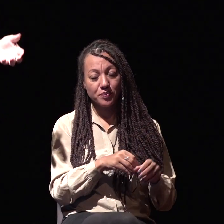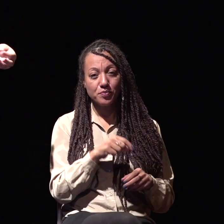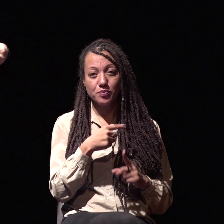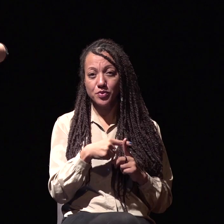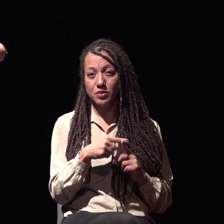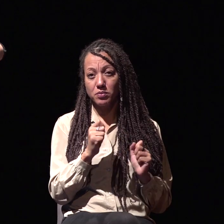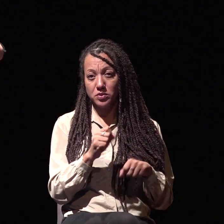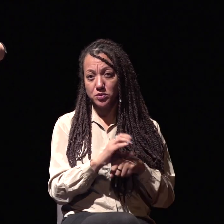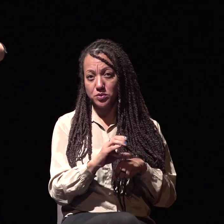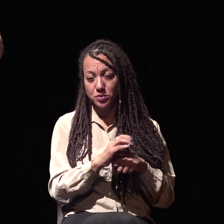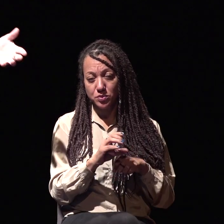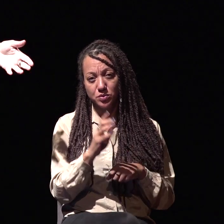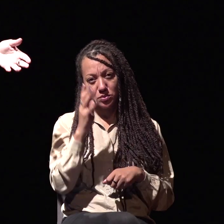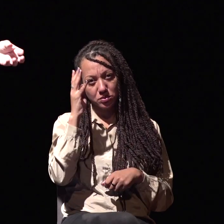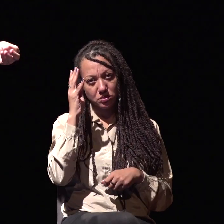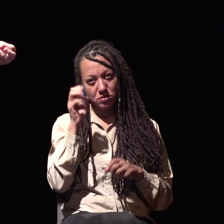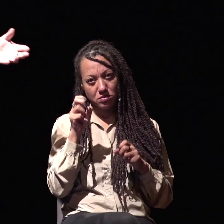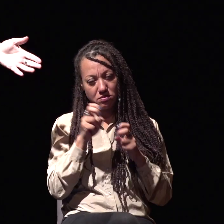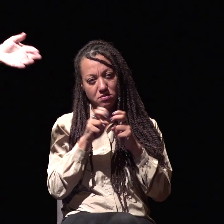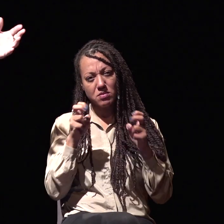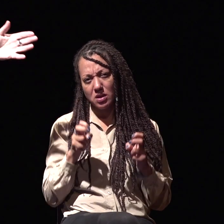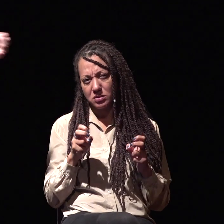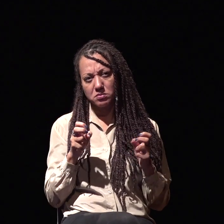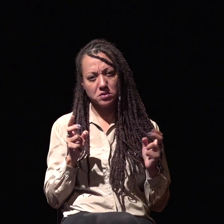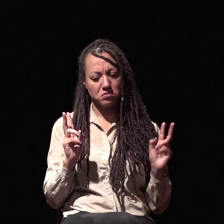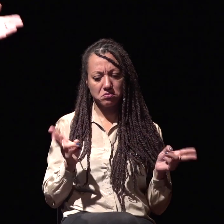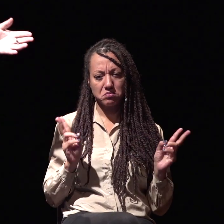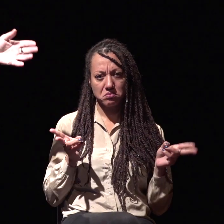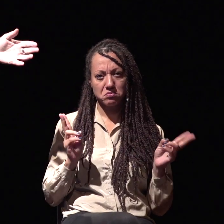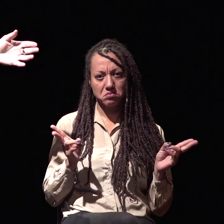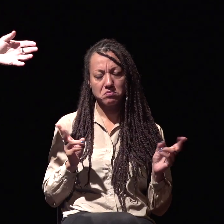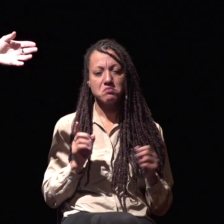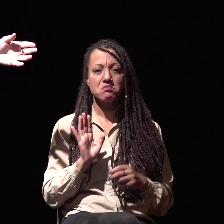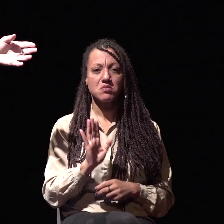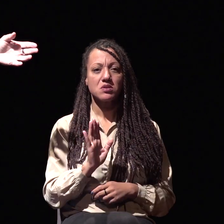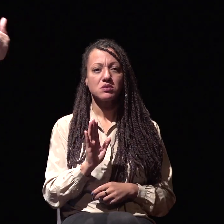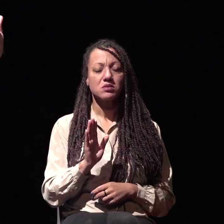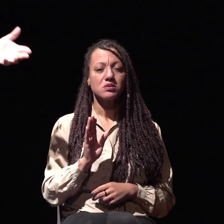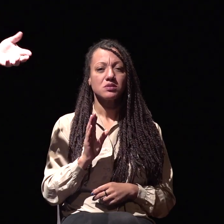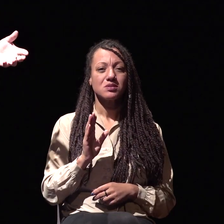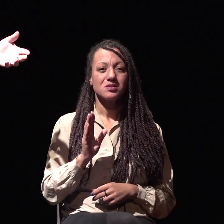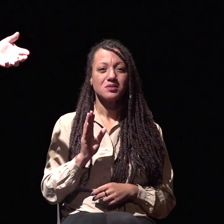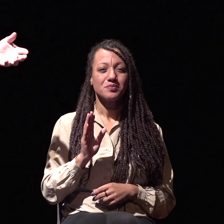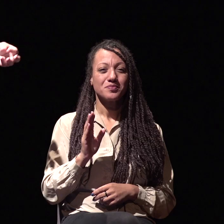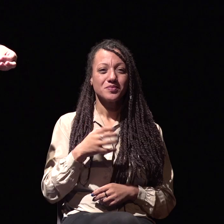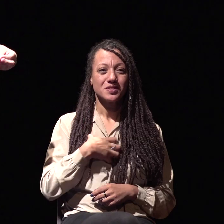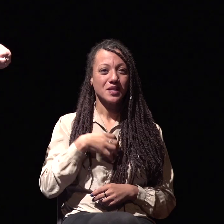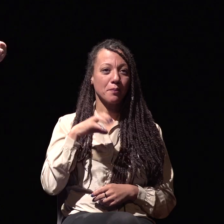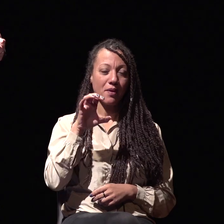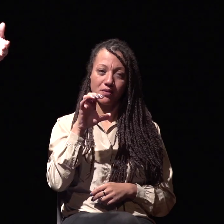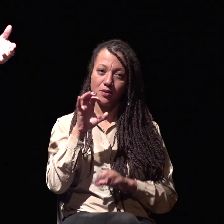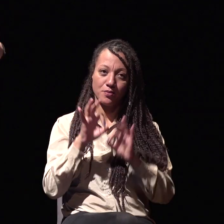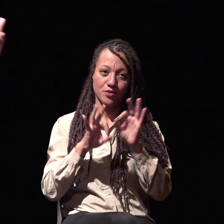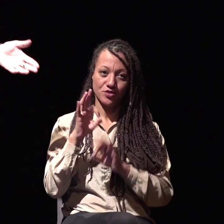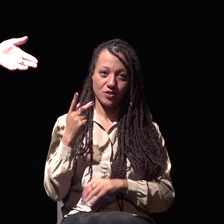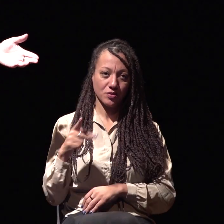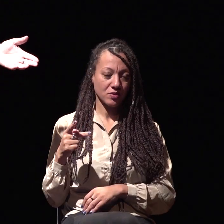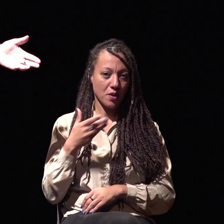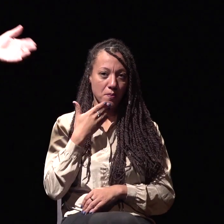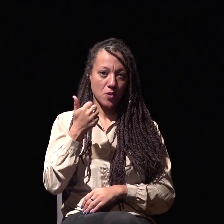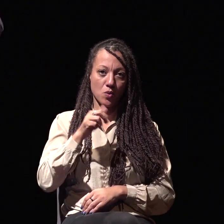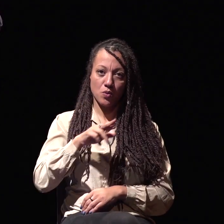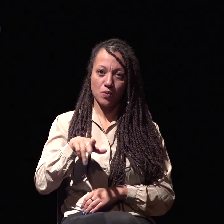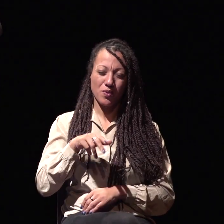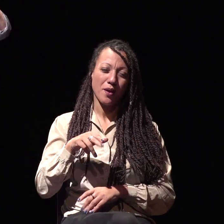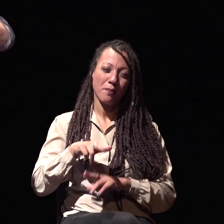MASP, também vamos dizer, uma constante, enquanto que na Bahia, enfim, a situação do projeto da Lina não são exatamente as melhores. Tem uma questão